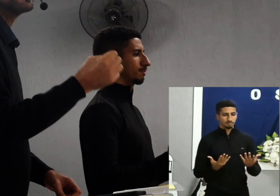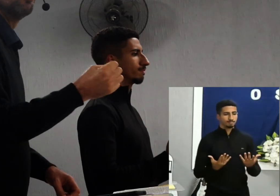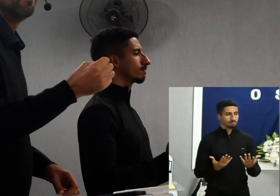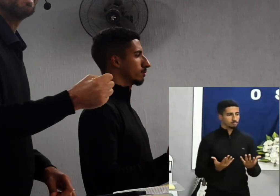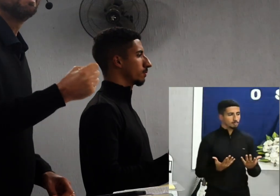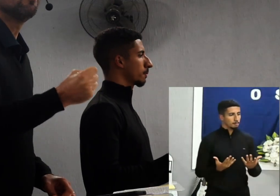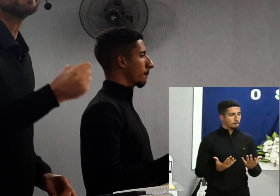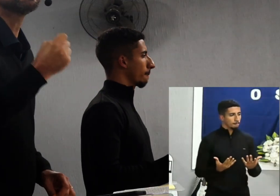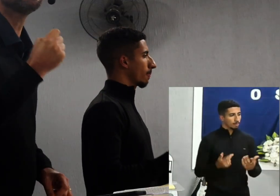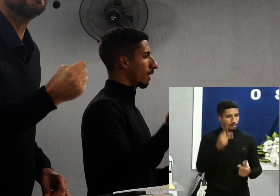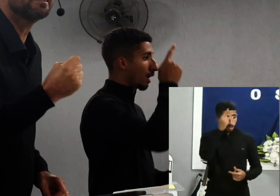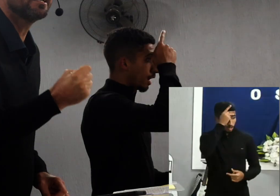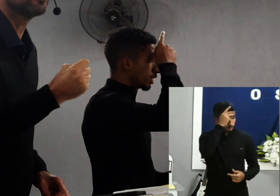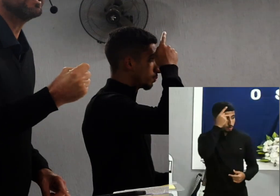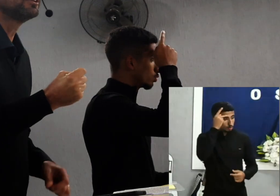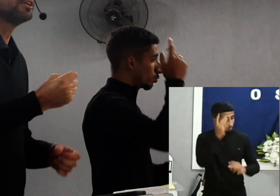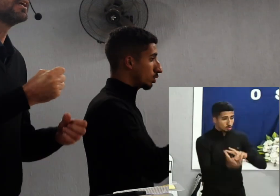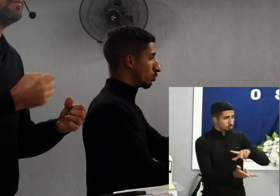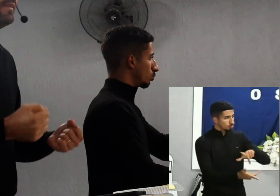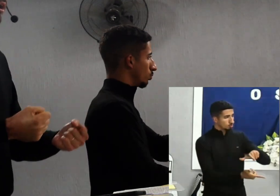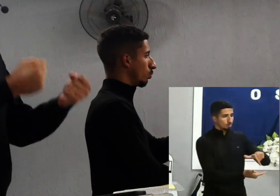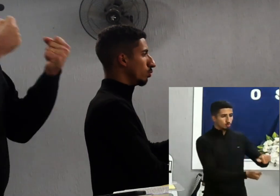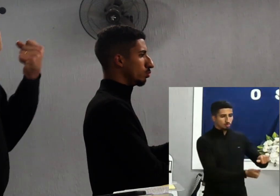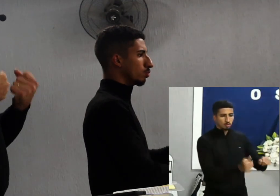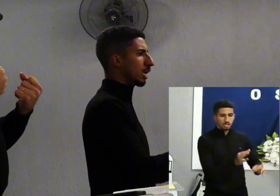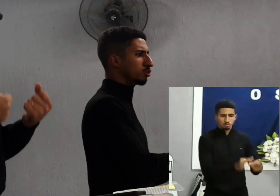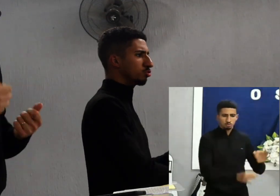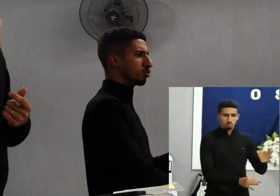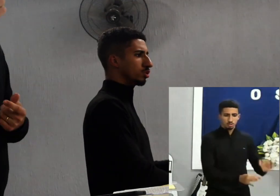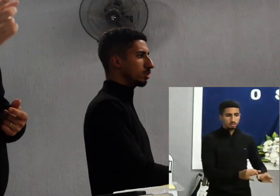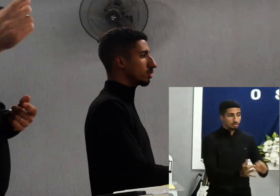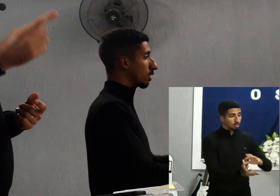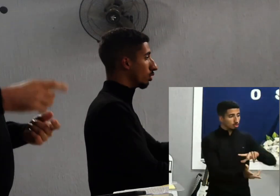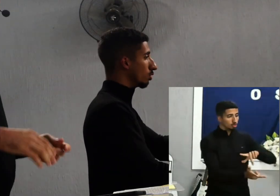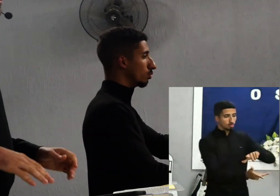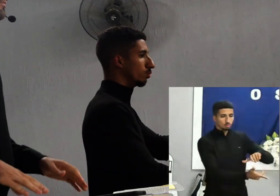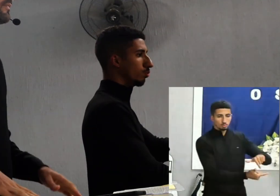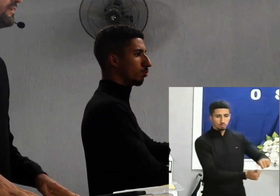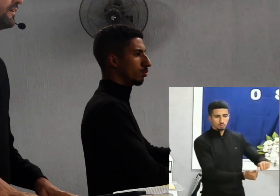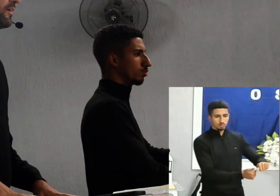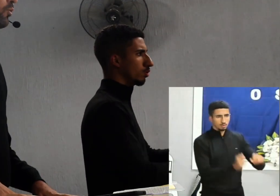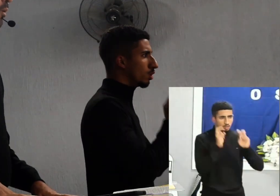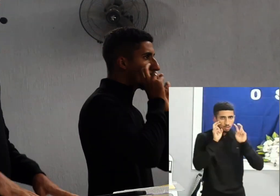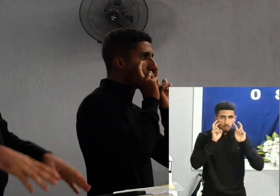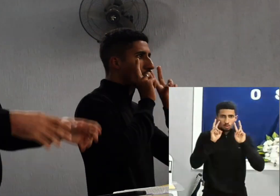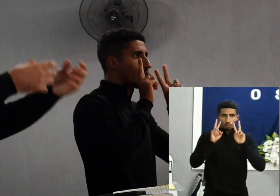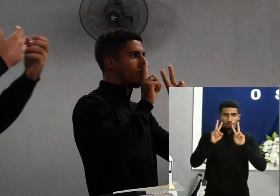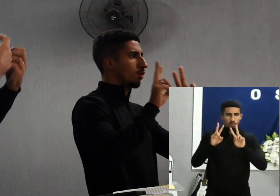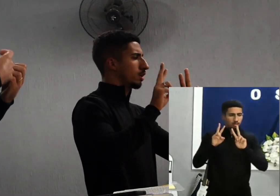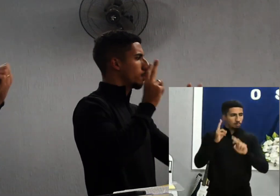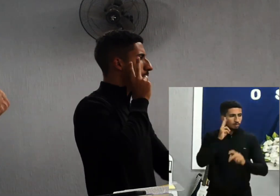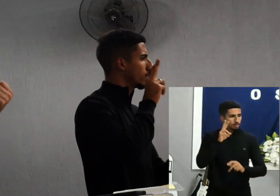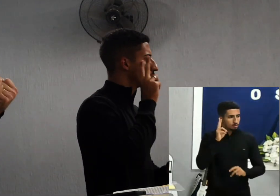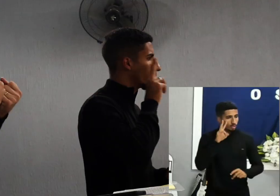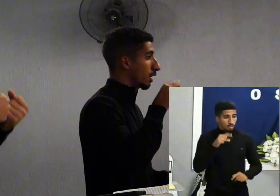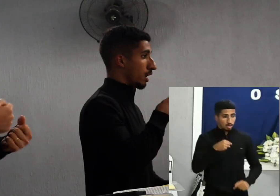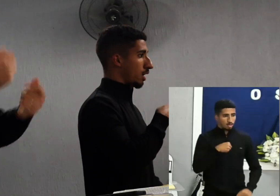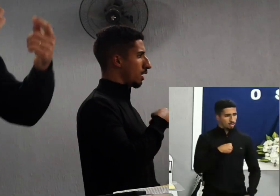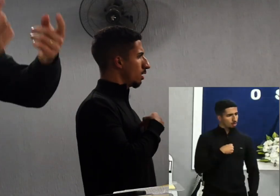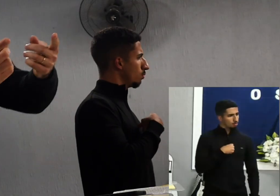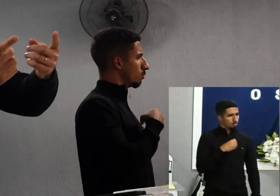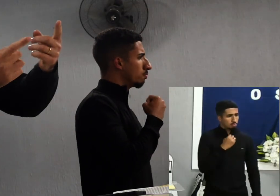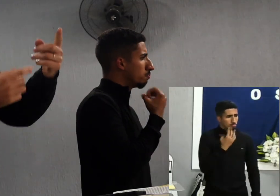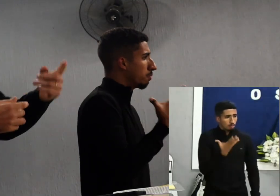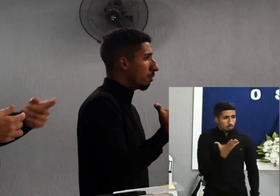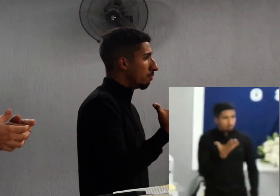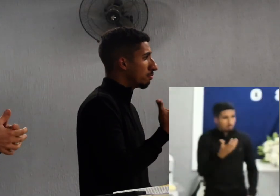A justiça humana não aceita isso e ele diz, não, mas eu sou melhor que esse bandido. Como você está dizendo que eu serei condenado